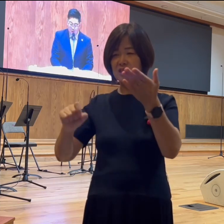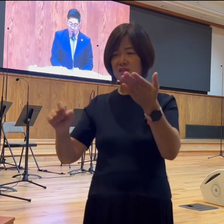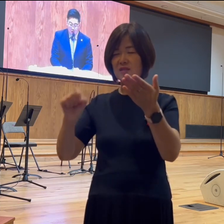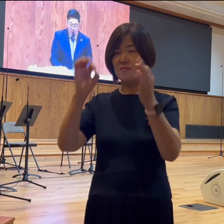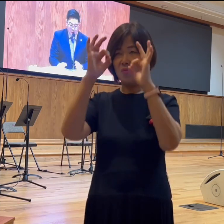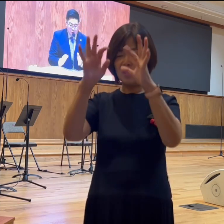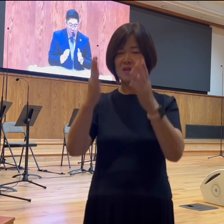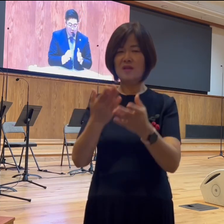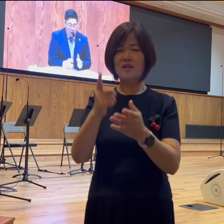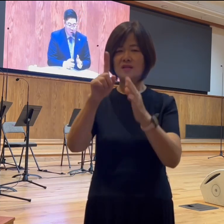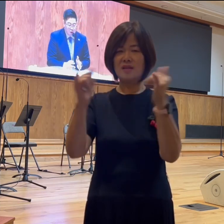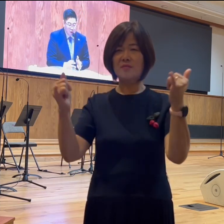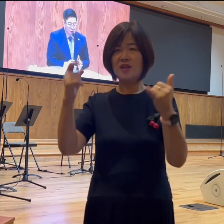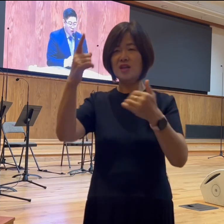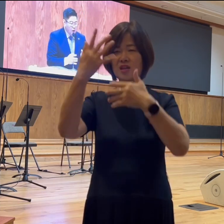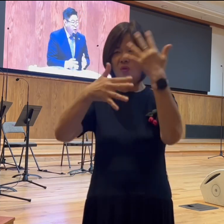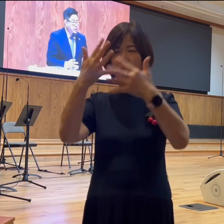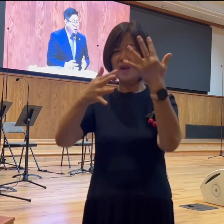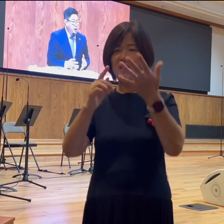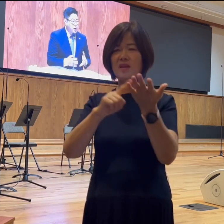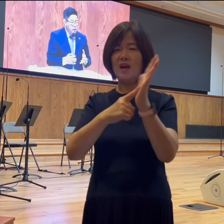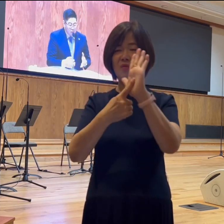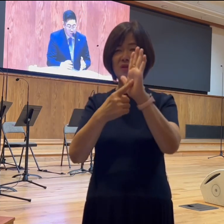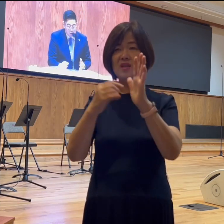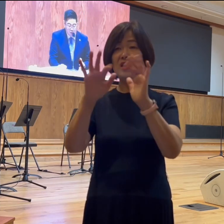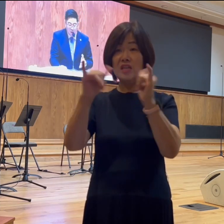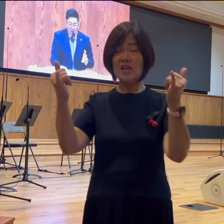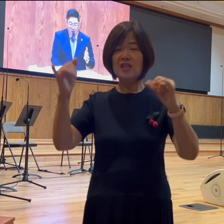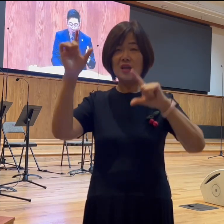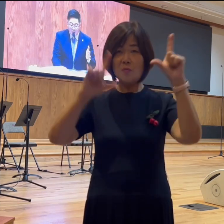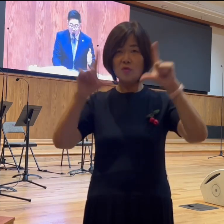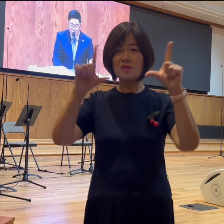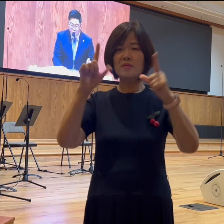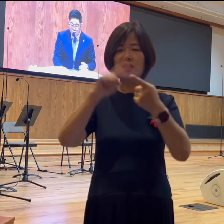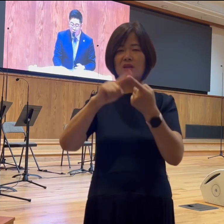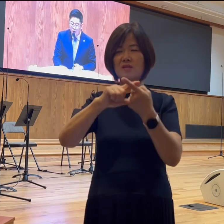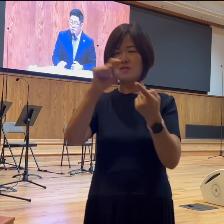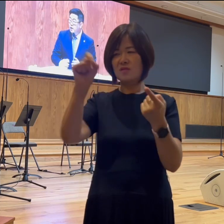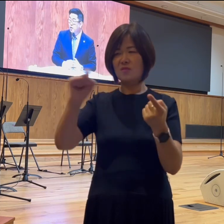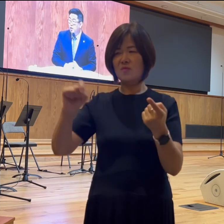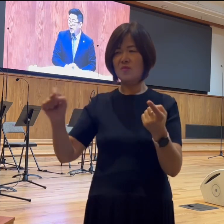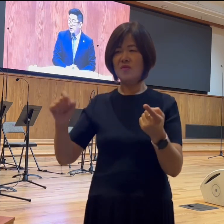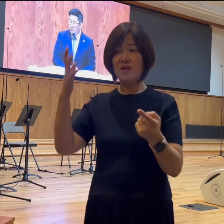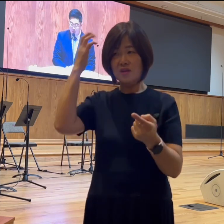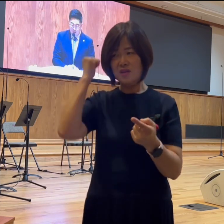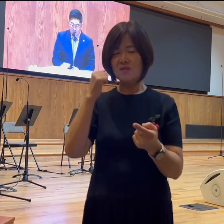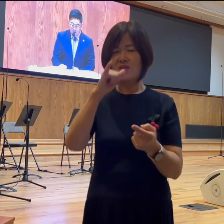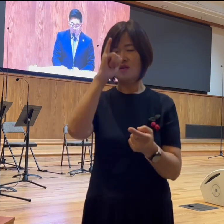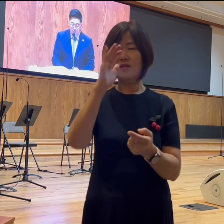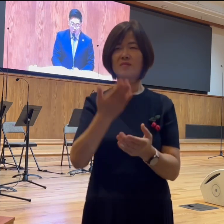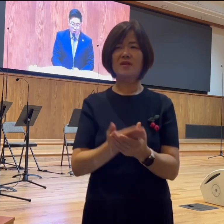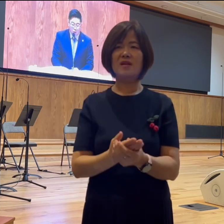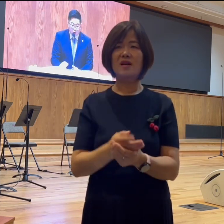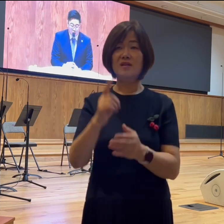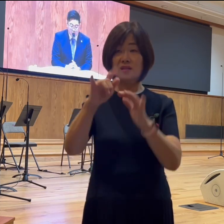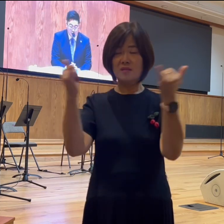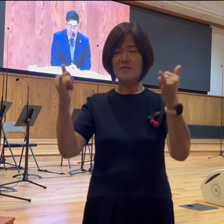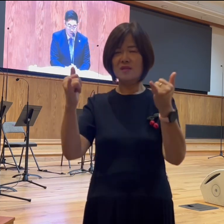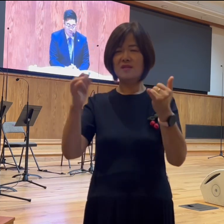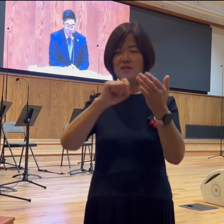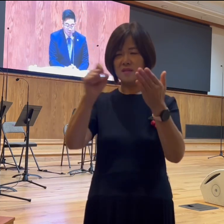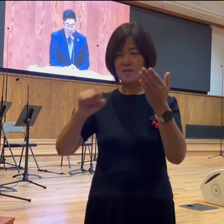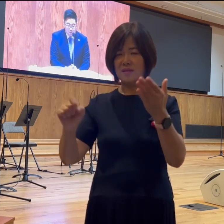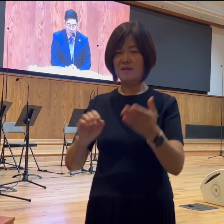되었는데요, 그분이 이 영화에 나오는 인간들의 그런 모습에 대해 써놓은 부분이 제 기억에 많이 남았습니다. 그분이 뭐라고